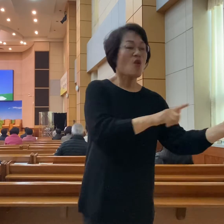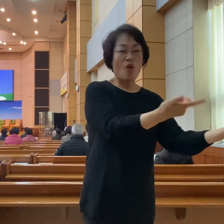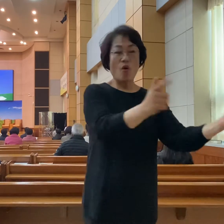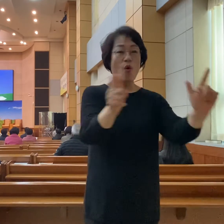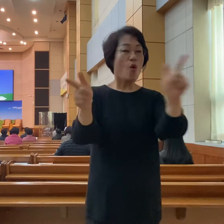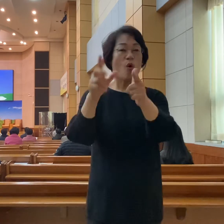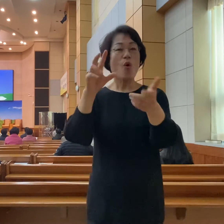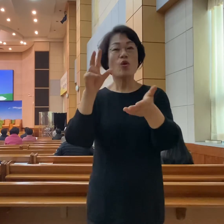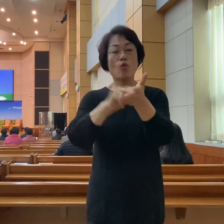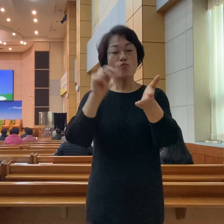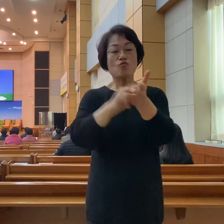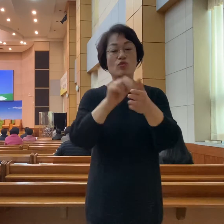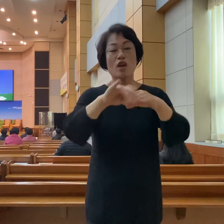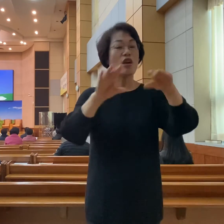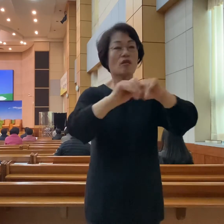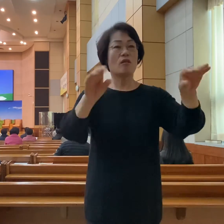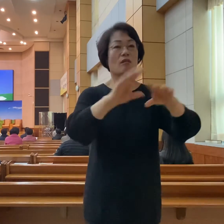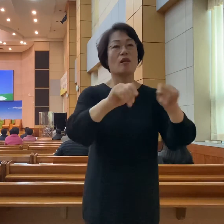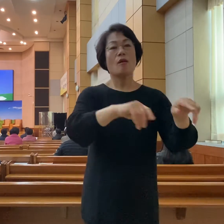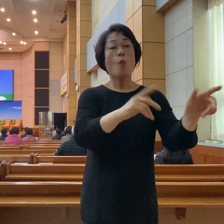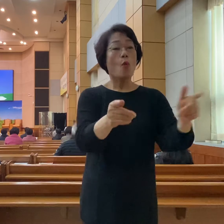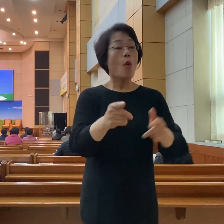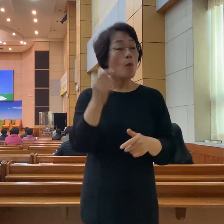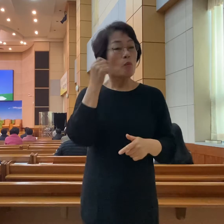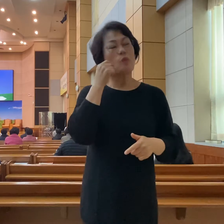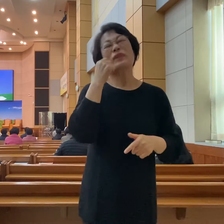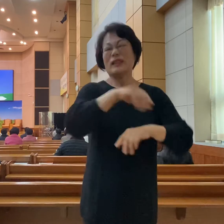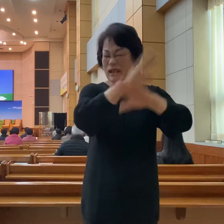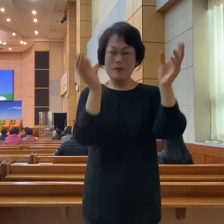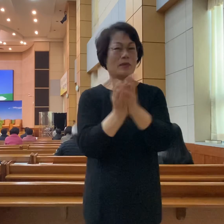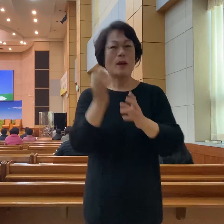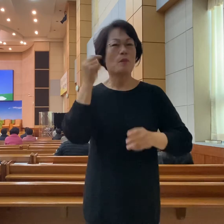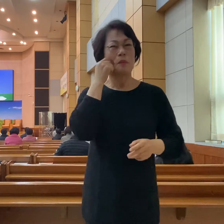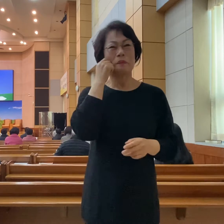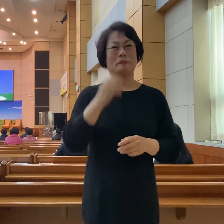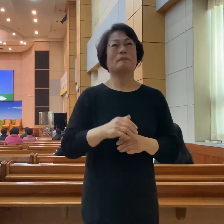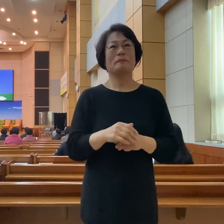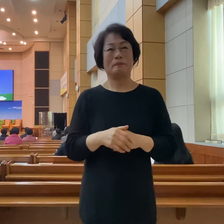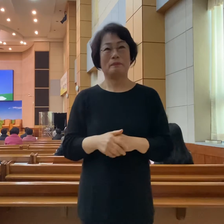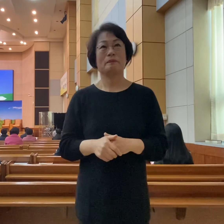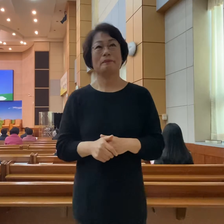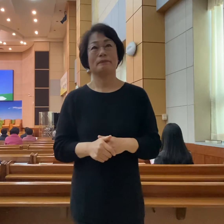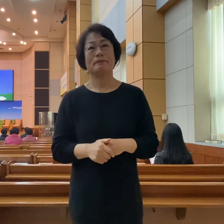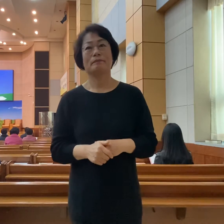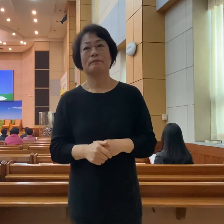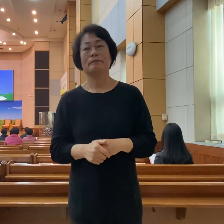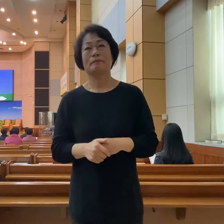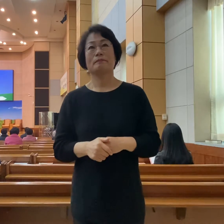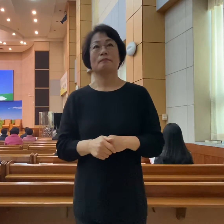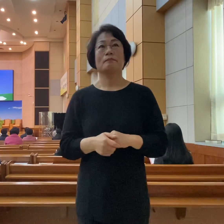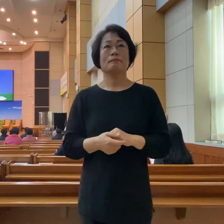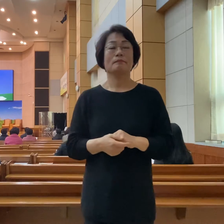있는가 한번 진지하게 생각해 보면 그렇지 못하다는 것도 깨닫게 됩니다.